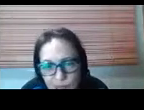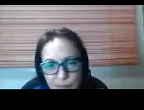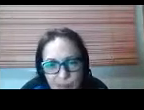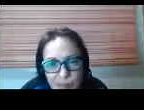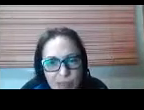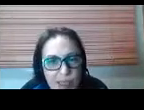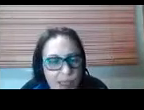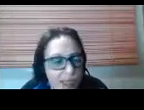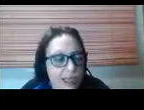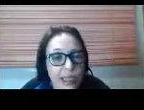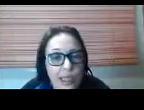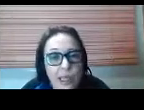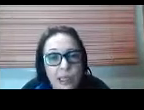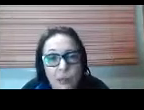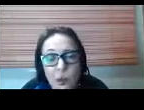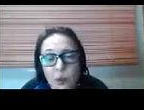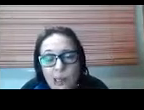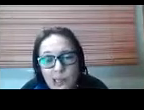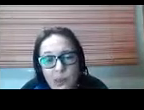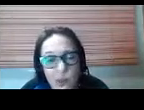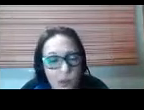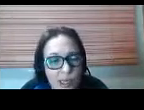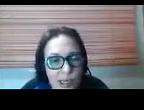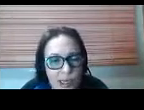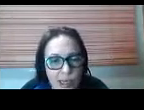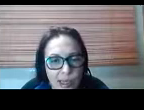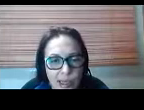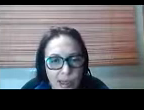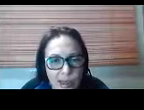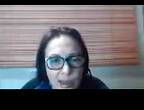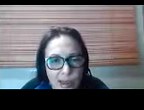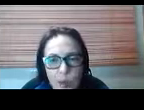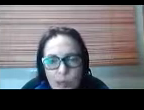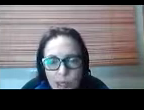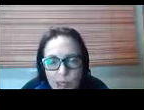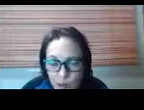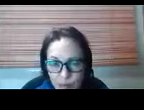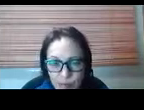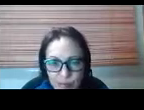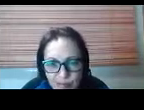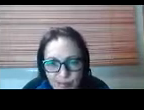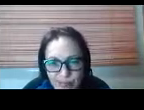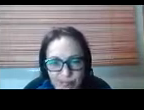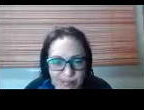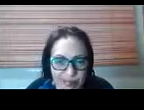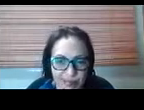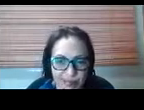cosas. Y poco más. Esto es lo que tenía que comentaros.